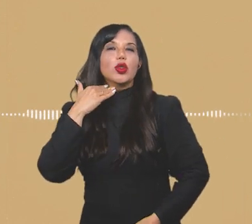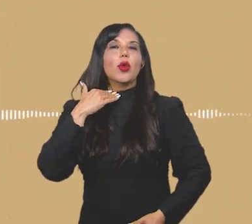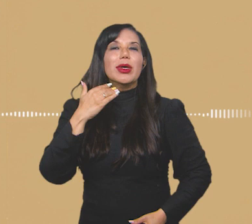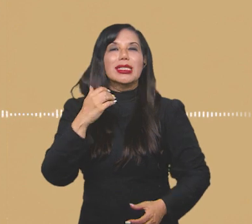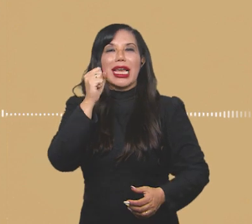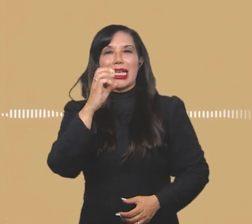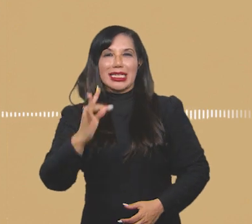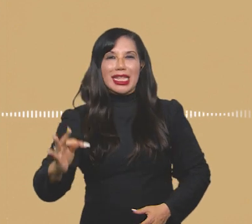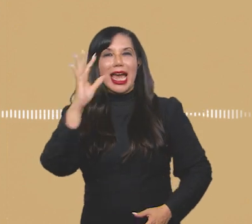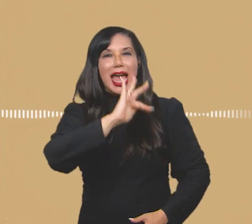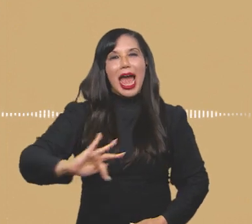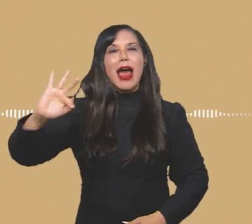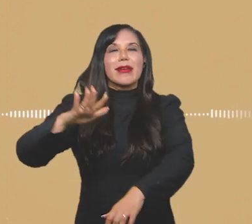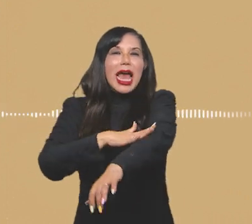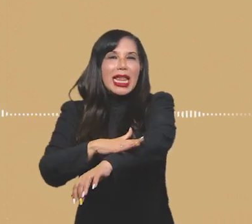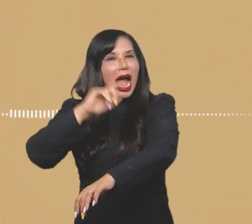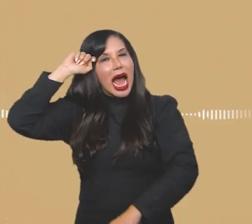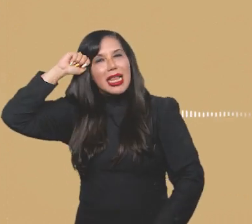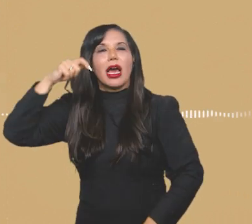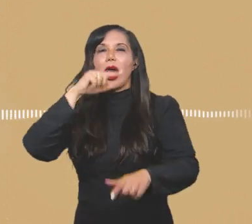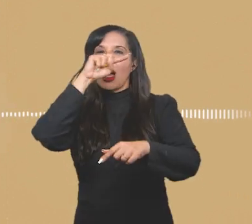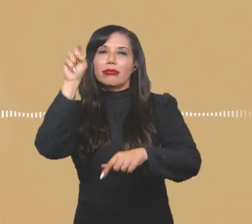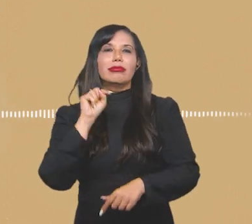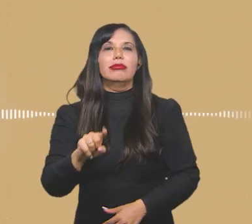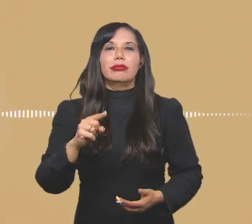do Supremo Tribunal Federal da raça negra?